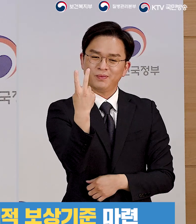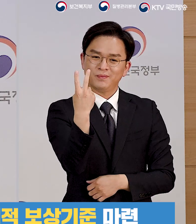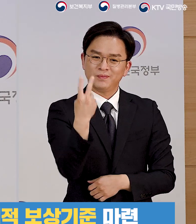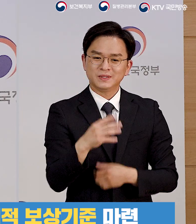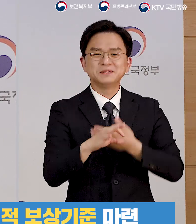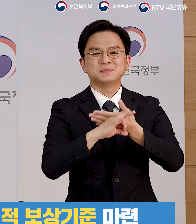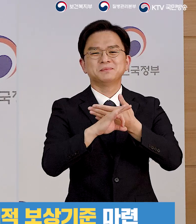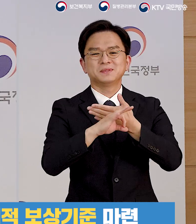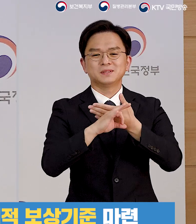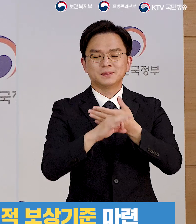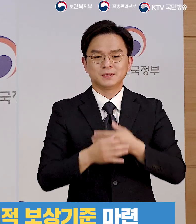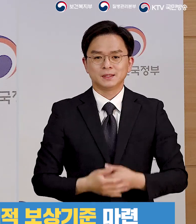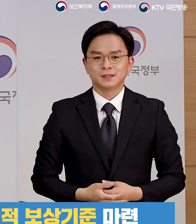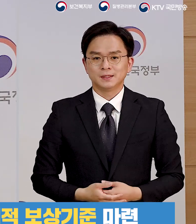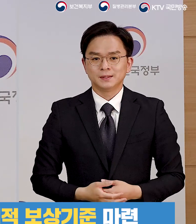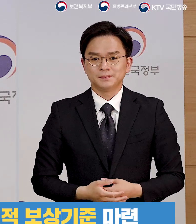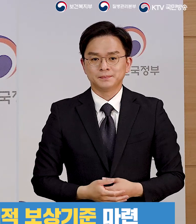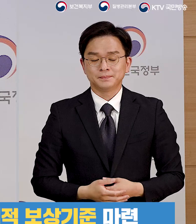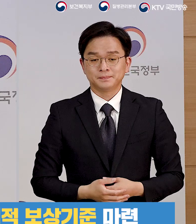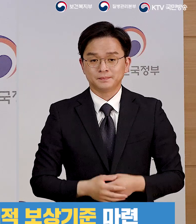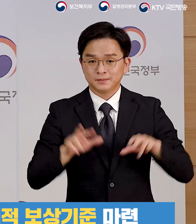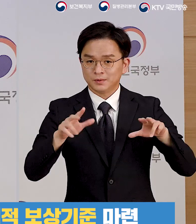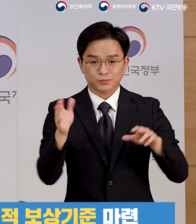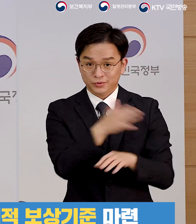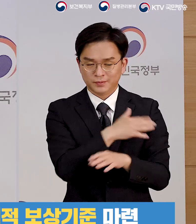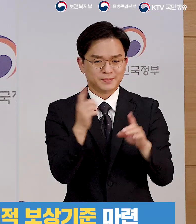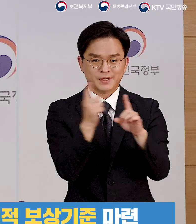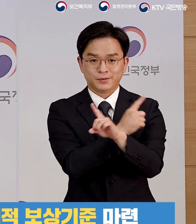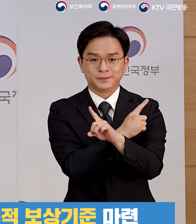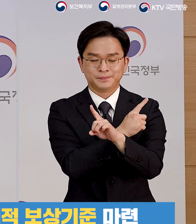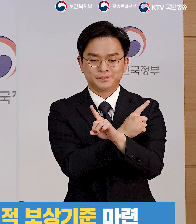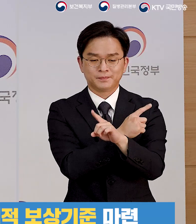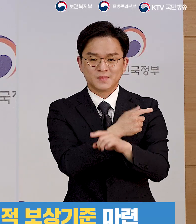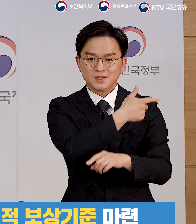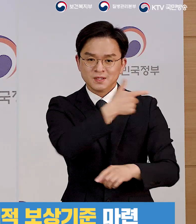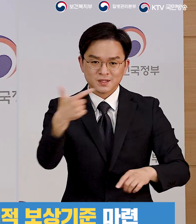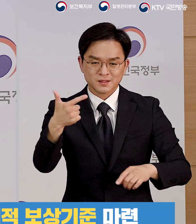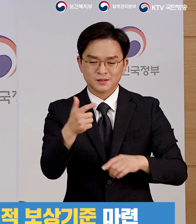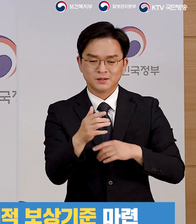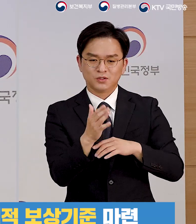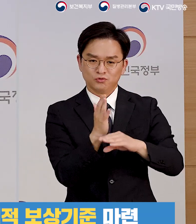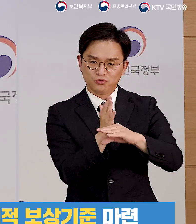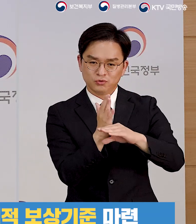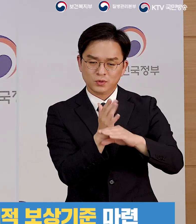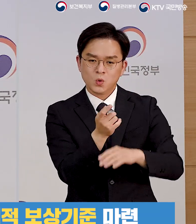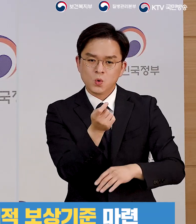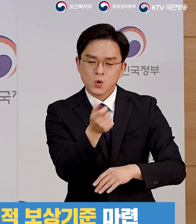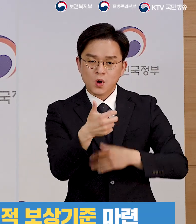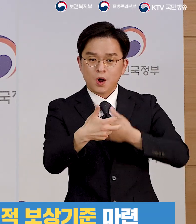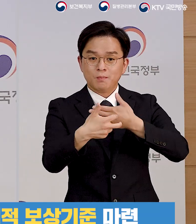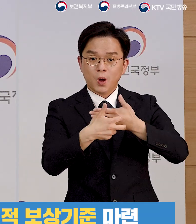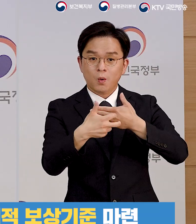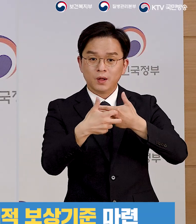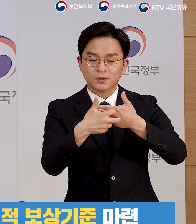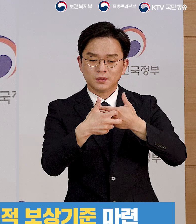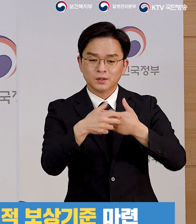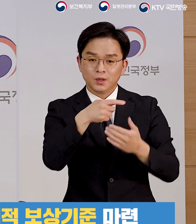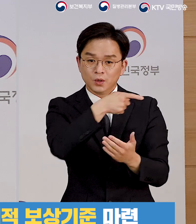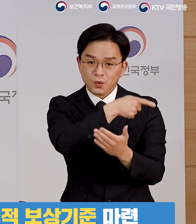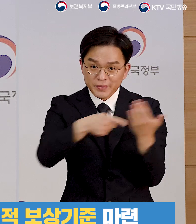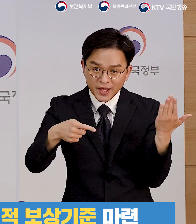지급하여 임시적인 지원을 실시하였습니다. 이제는 다양한 대상과 항목들에